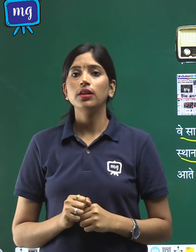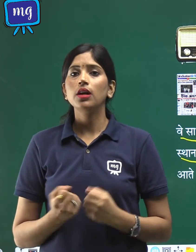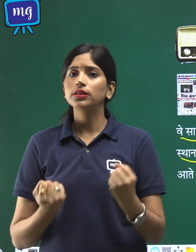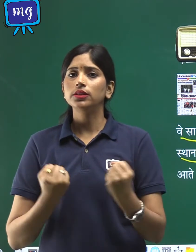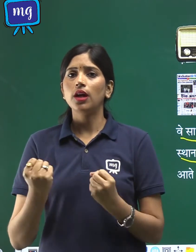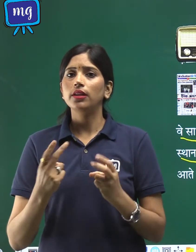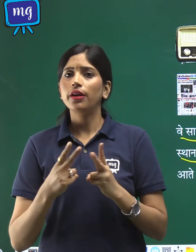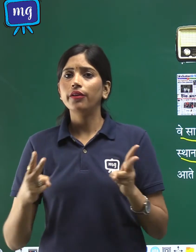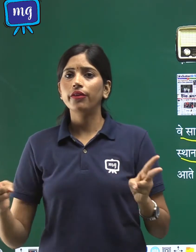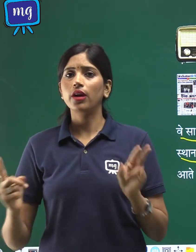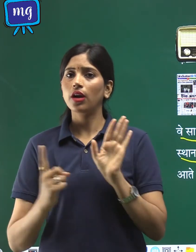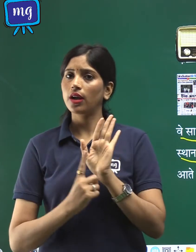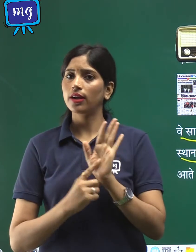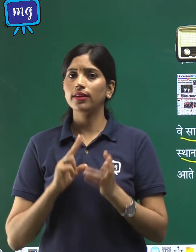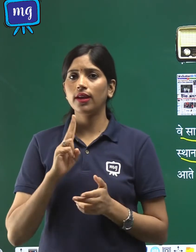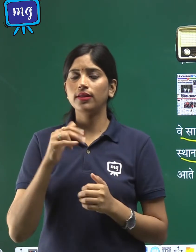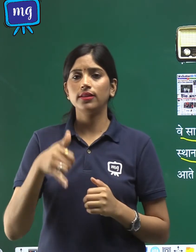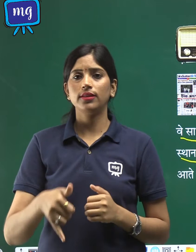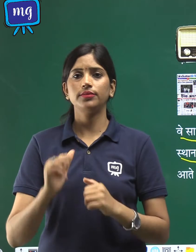साधन कहते हैं।